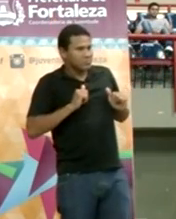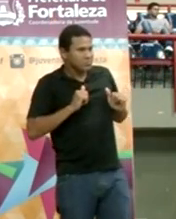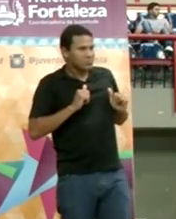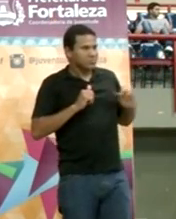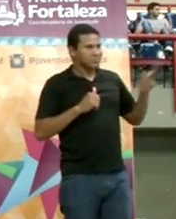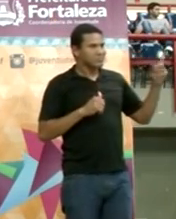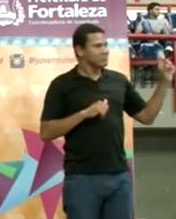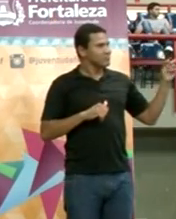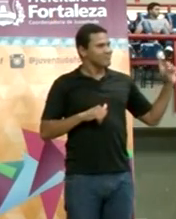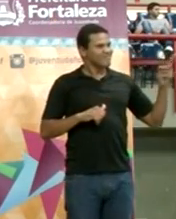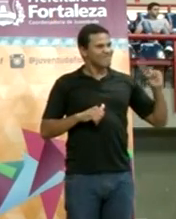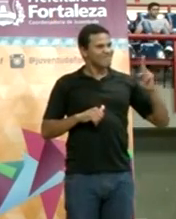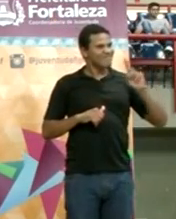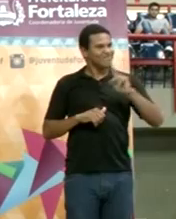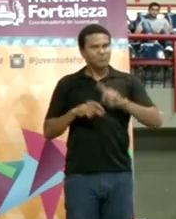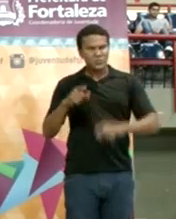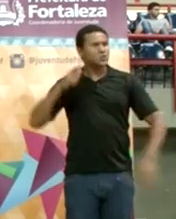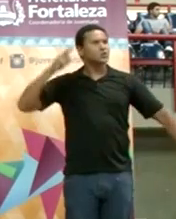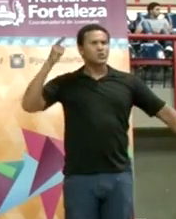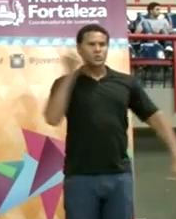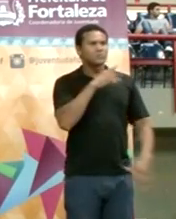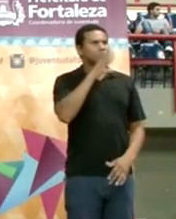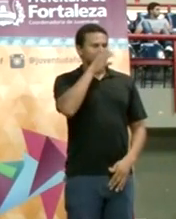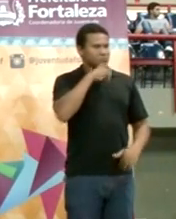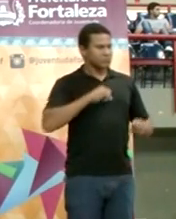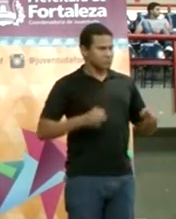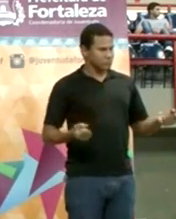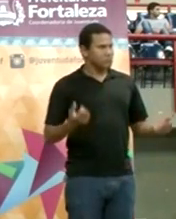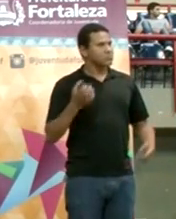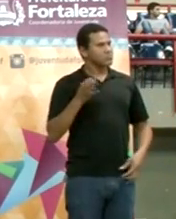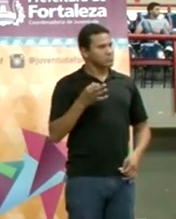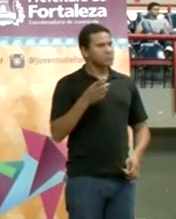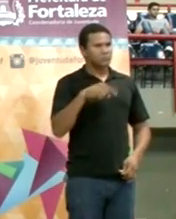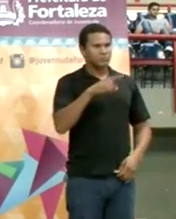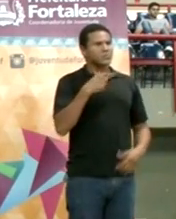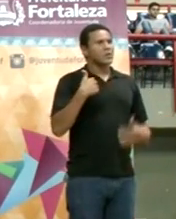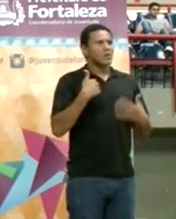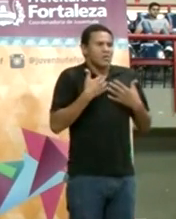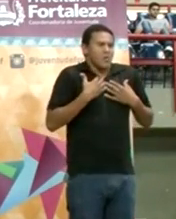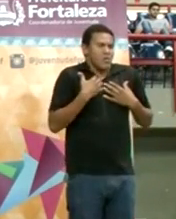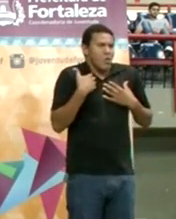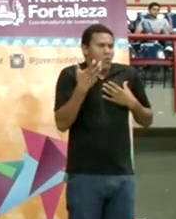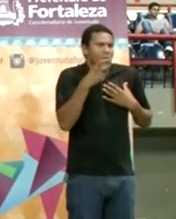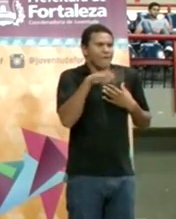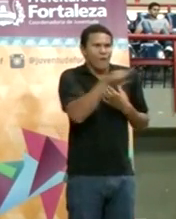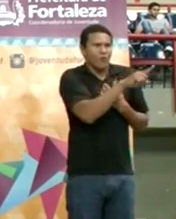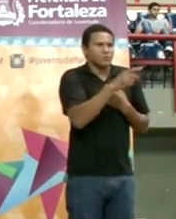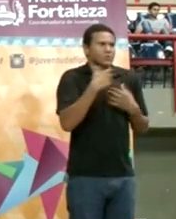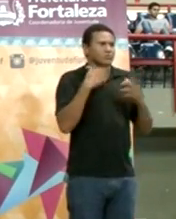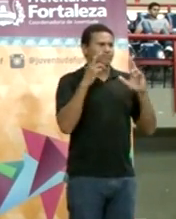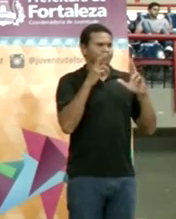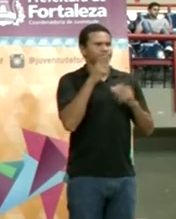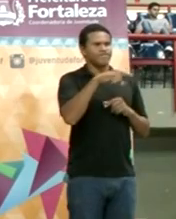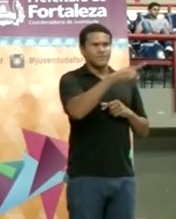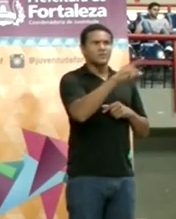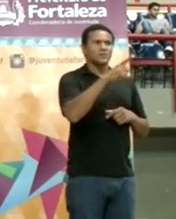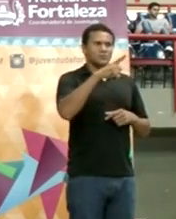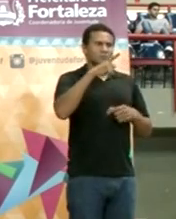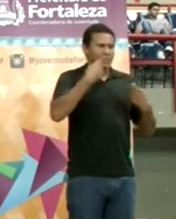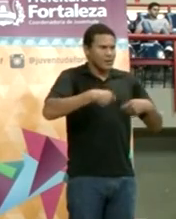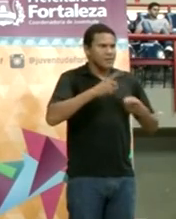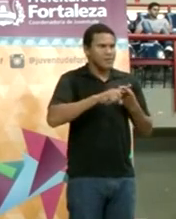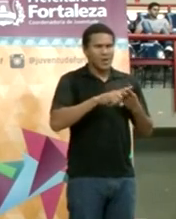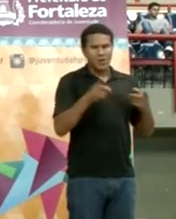visão de ir até o final, de querer ir até o final. Porque na realidade, a aprovação de vocês é